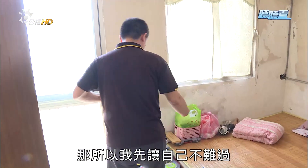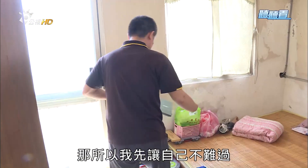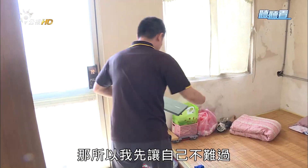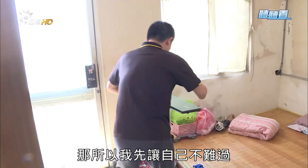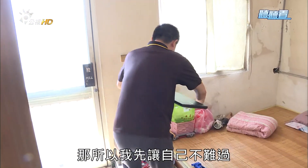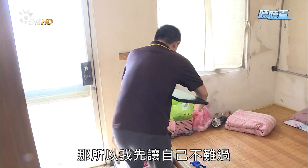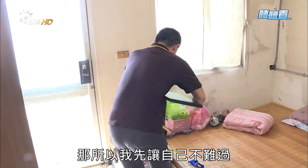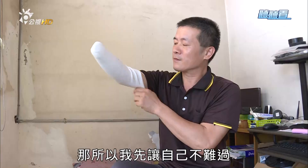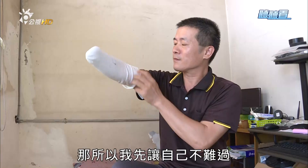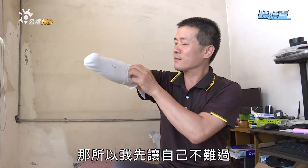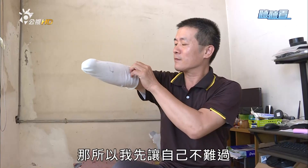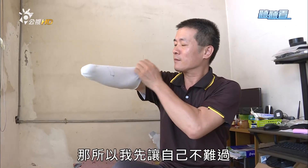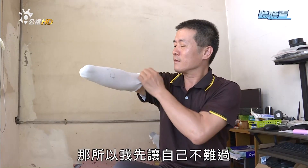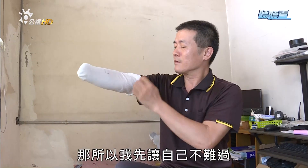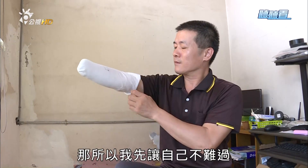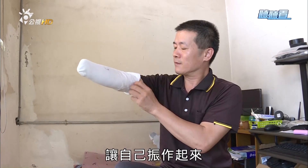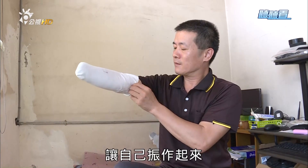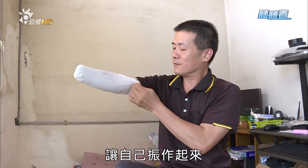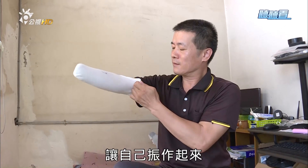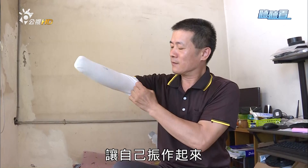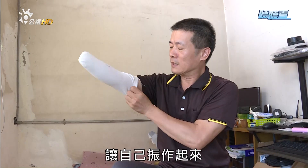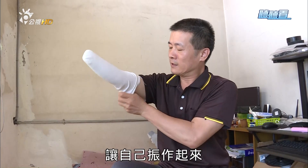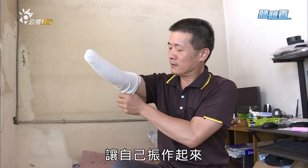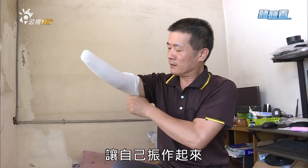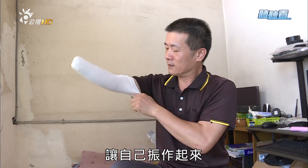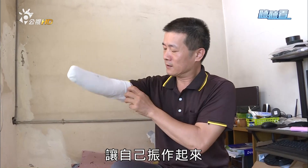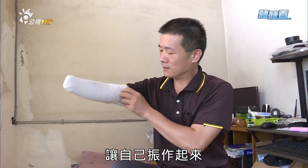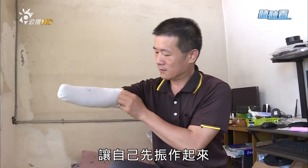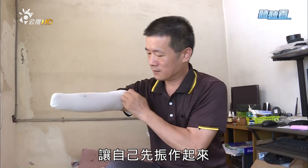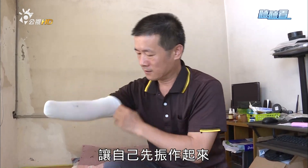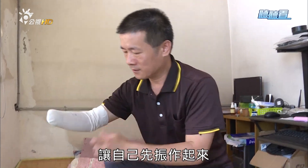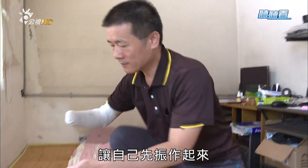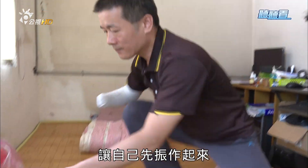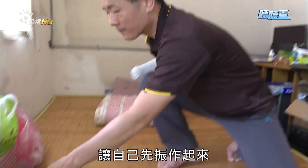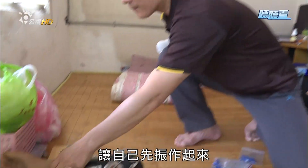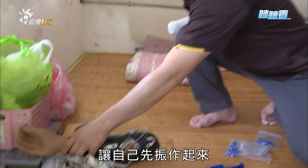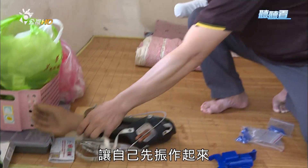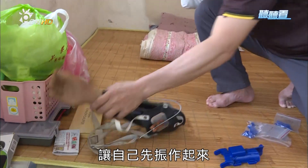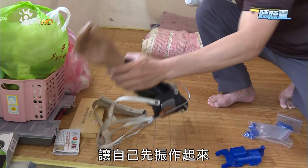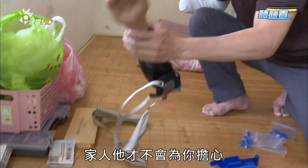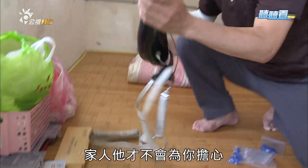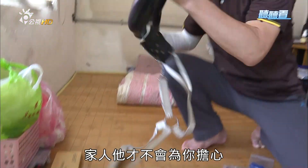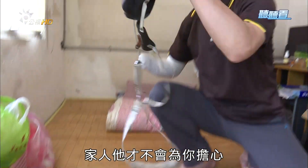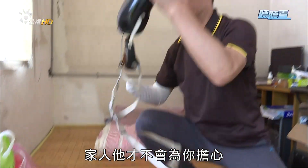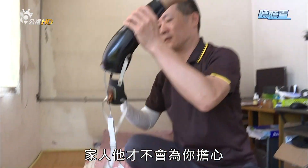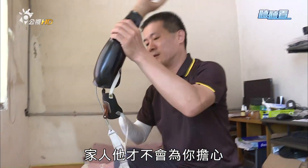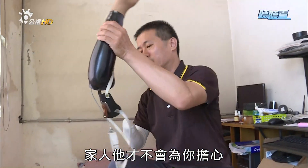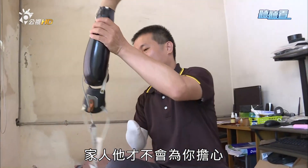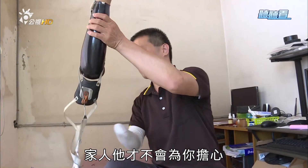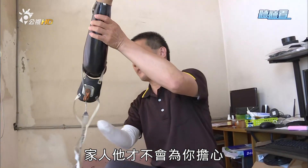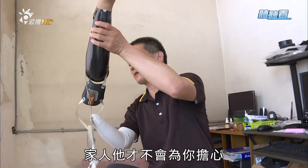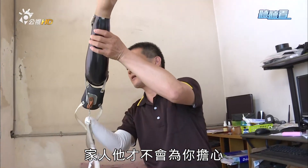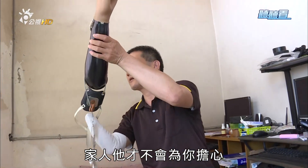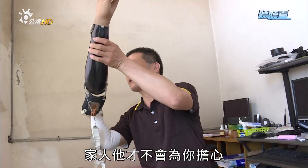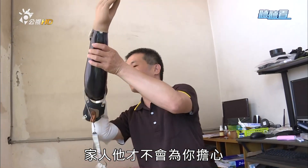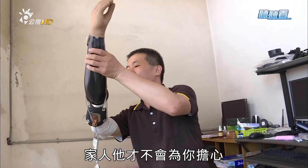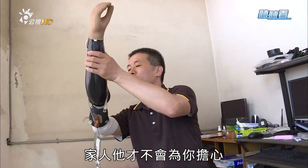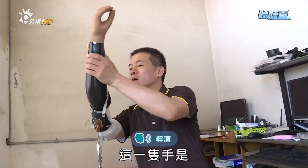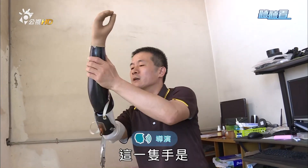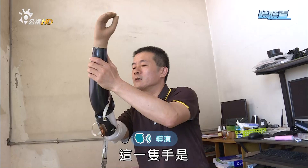先让自己不难过，让自己振作起来，是让自己先振作起来，家人他才不会为你担心。 这一只